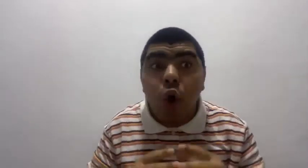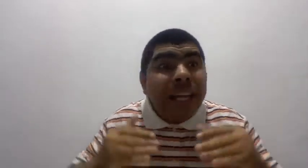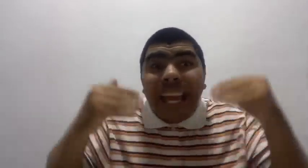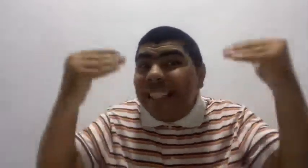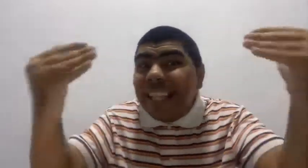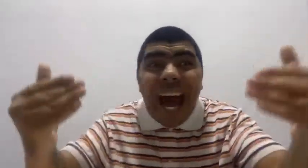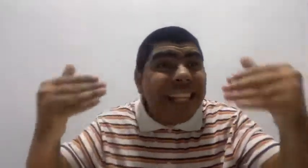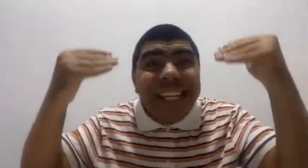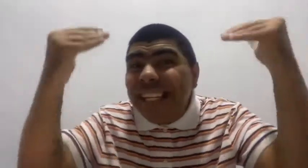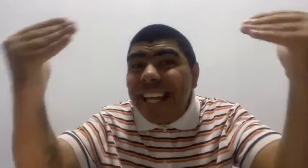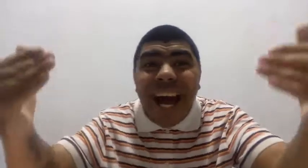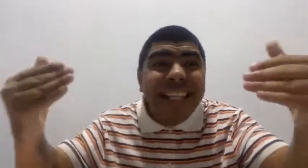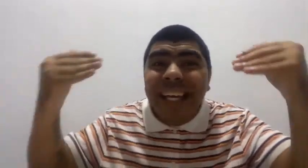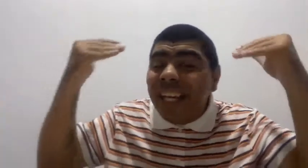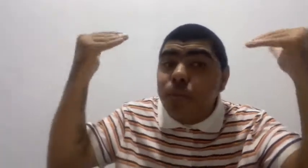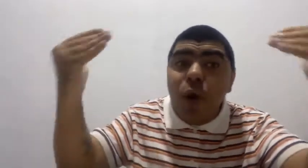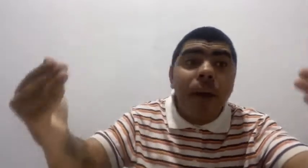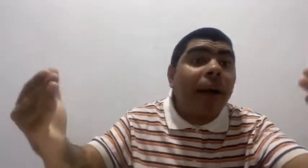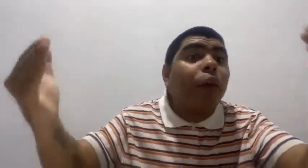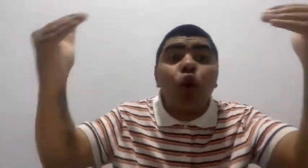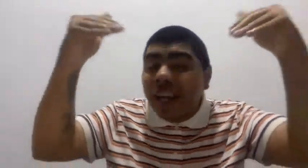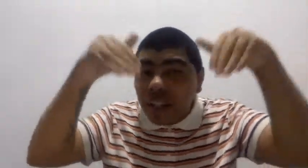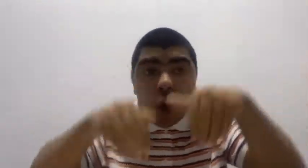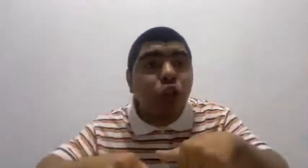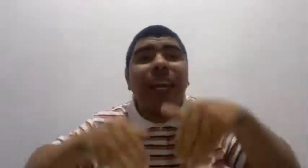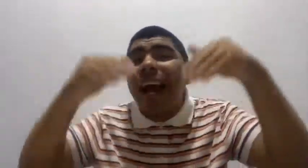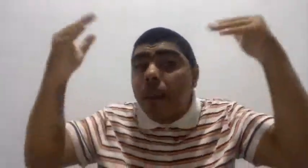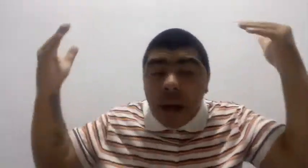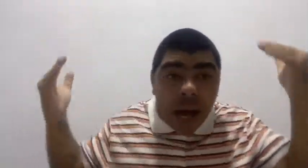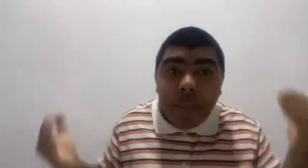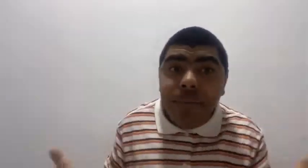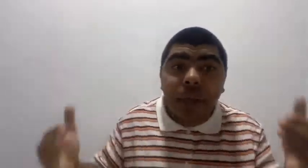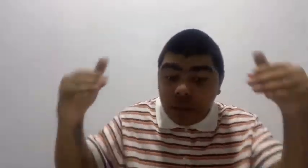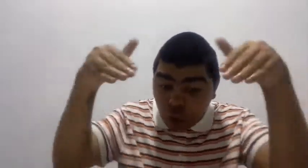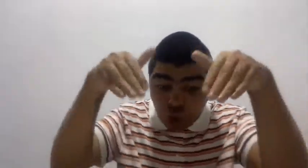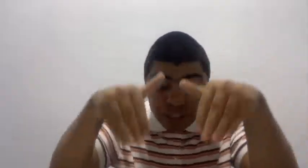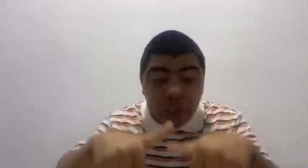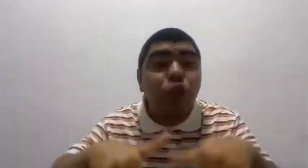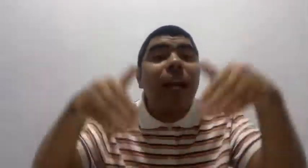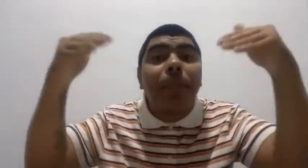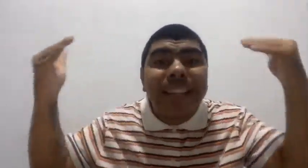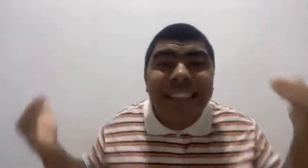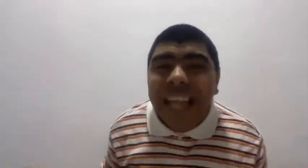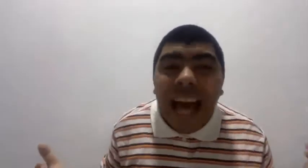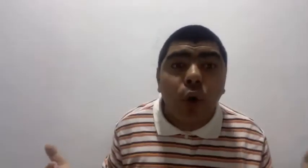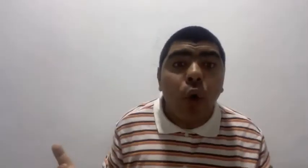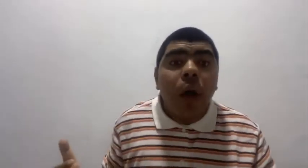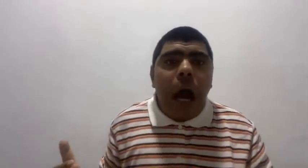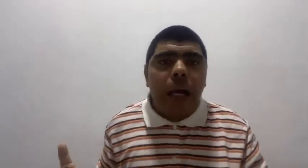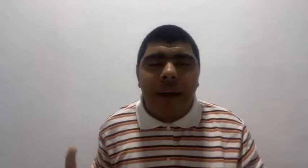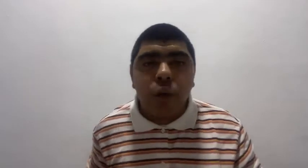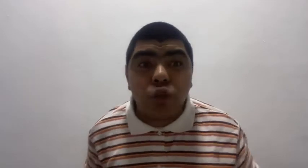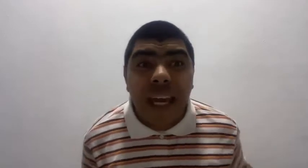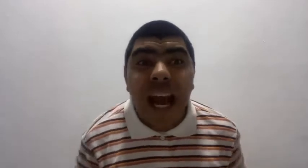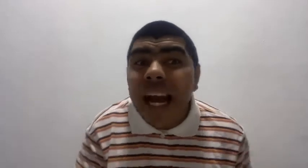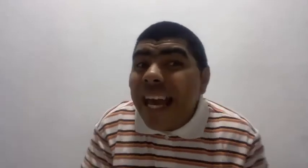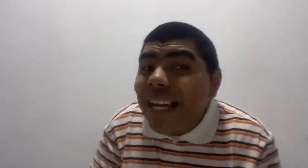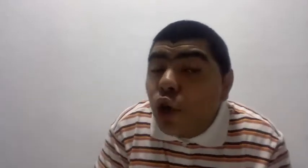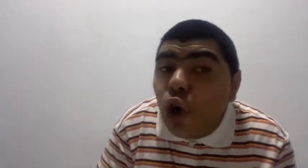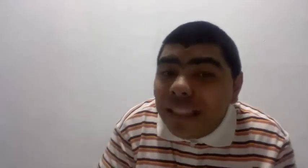que nada ni nadie te mueva de lo que Dios te ha, amén, de donde Dios te ha plantado. Alabado sea el